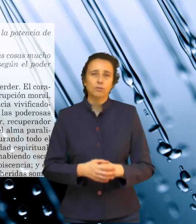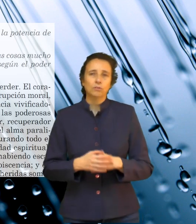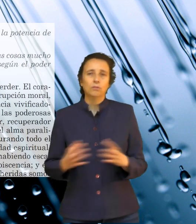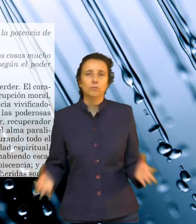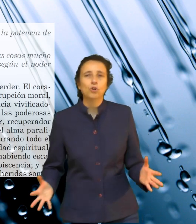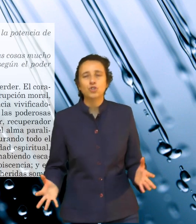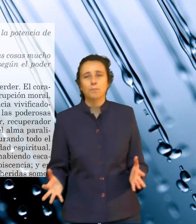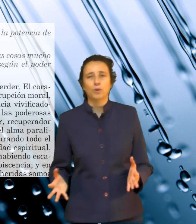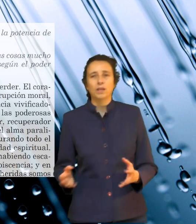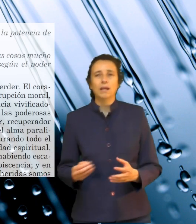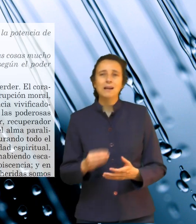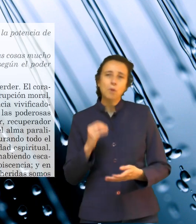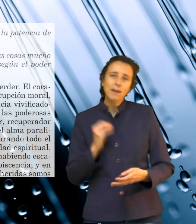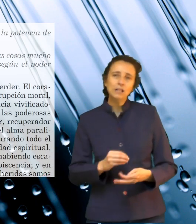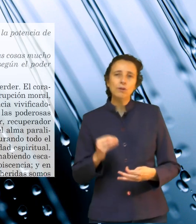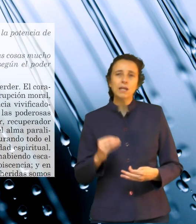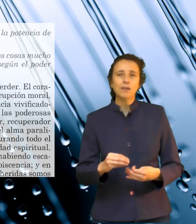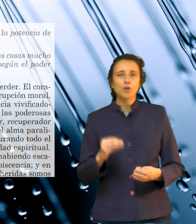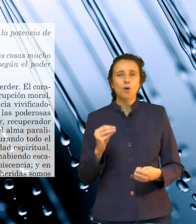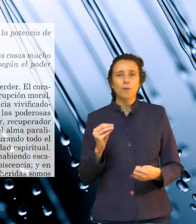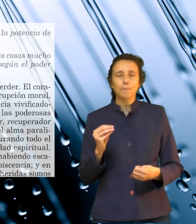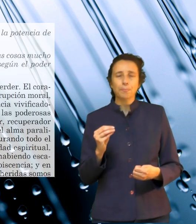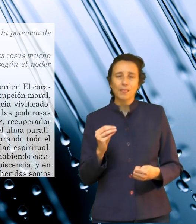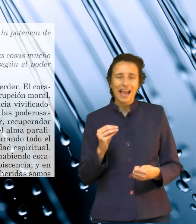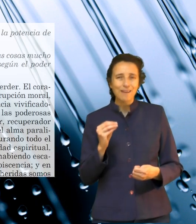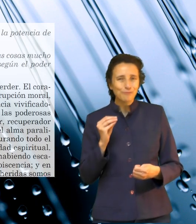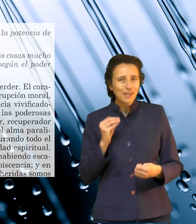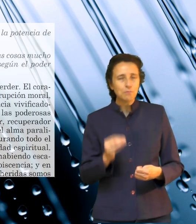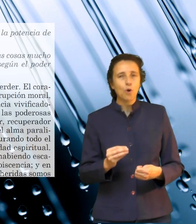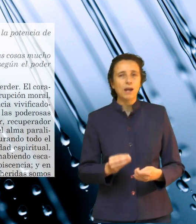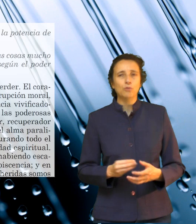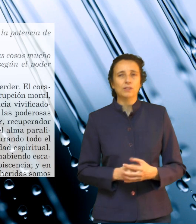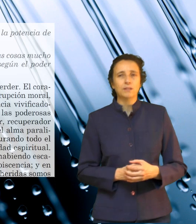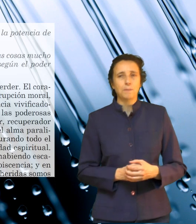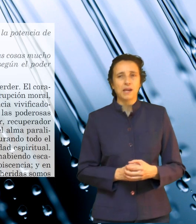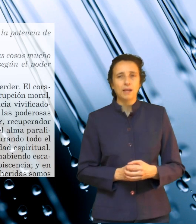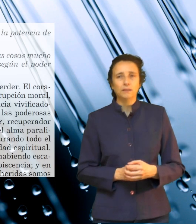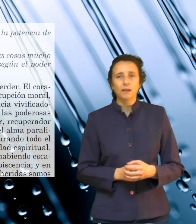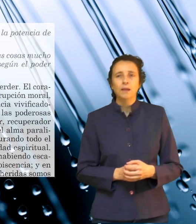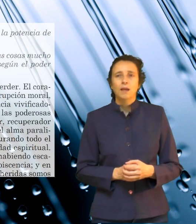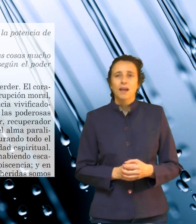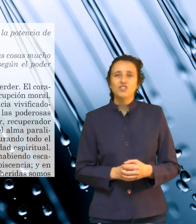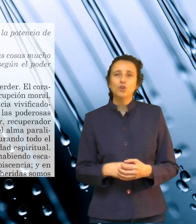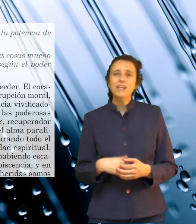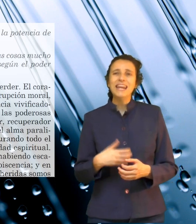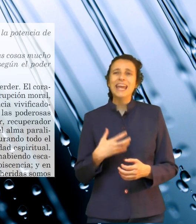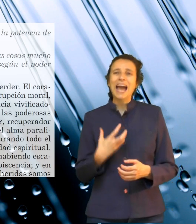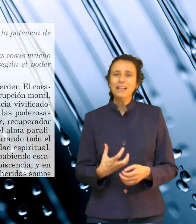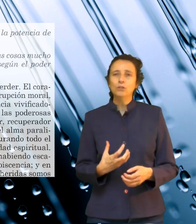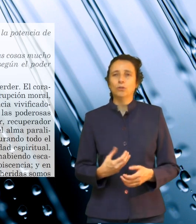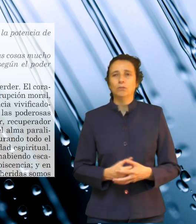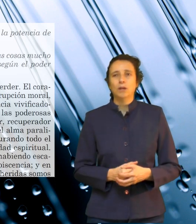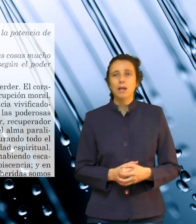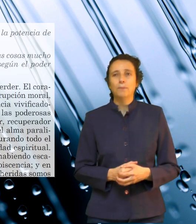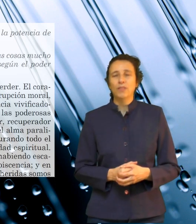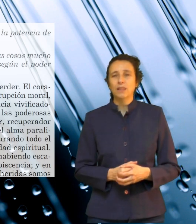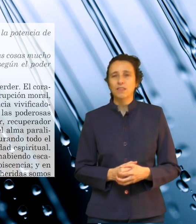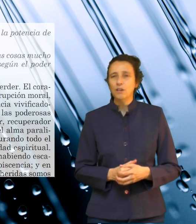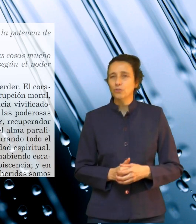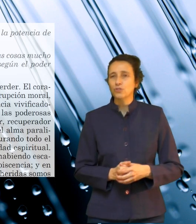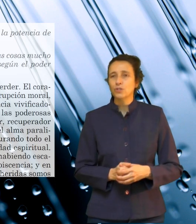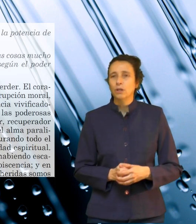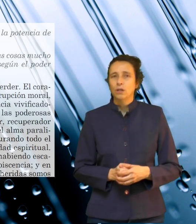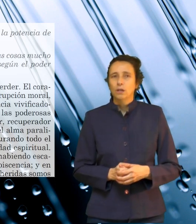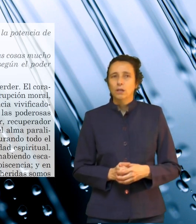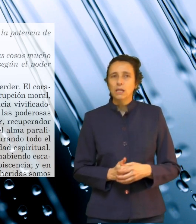imposible, o sea, no se puede. En el momento en que yo afirmo algo semejante, estoy negando el poder